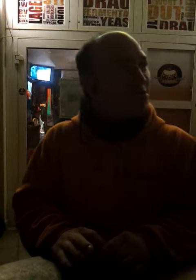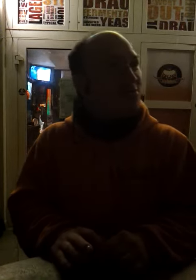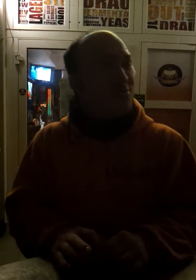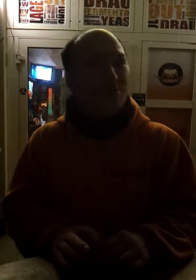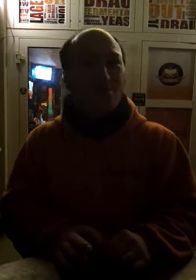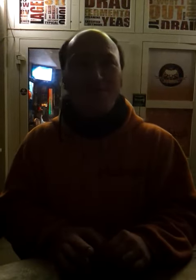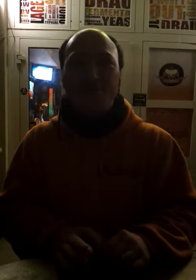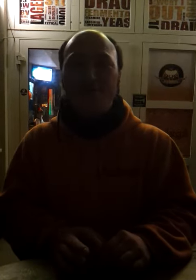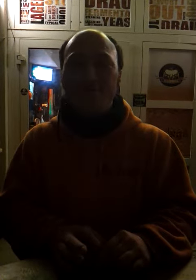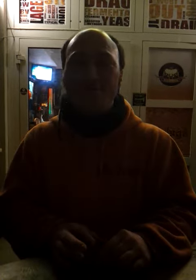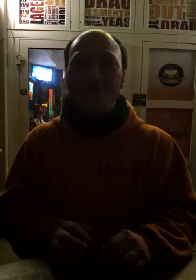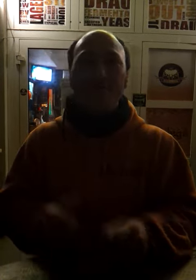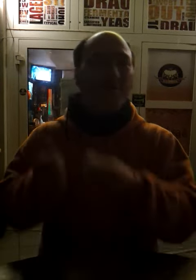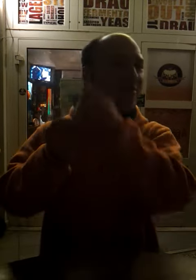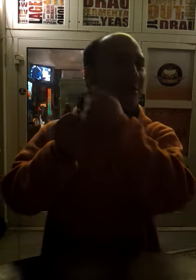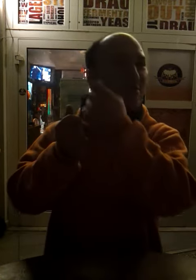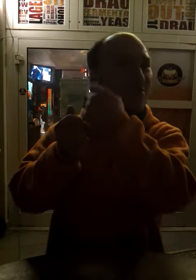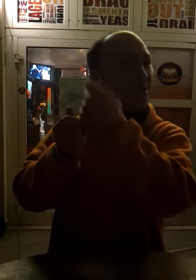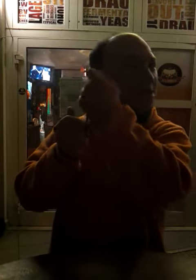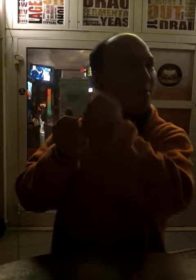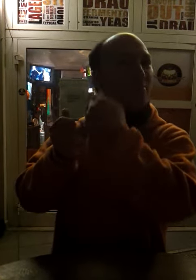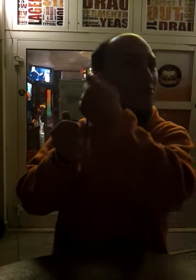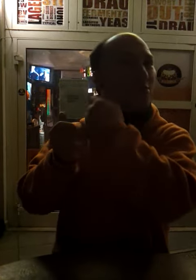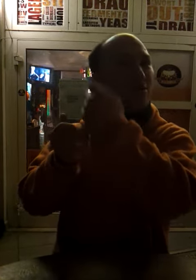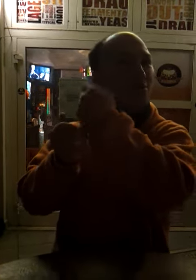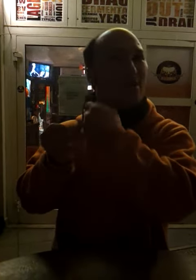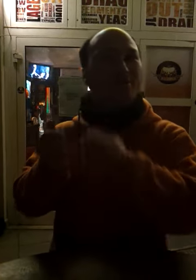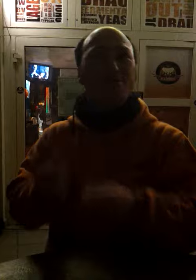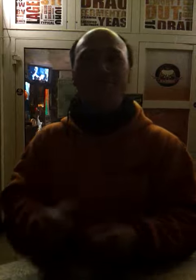certo momento, vabbè, fa un'altra volta la barba sul lato destro.